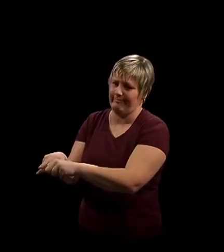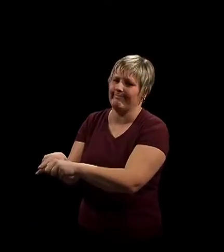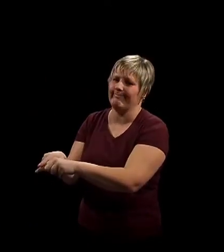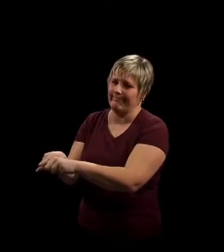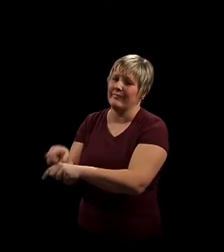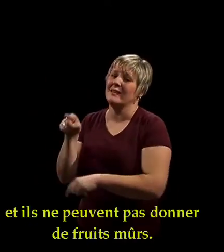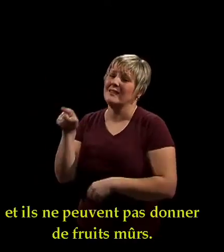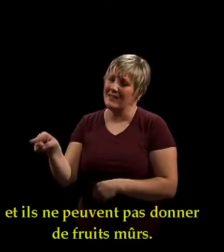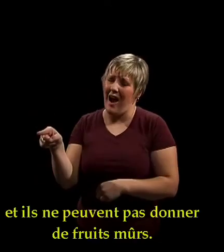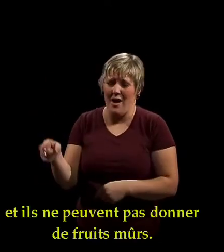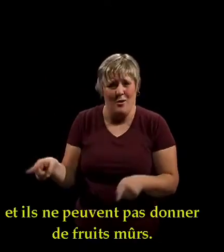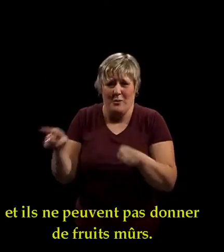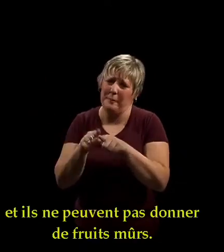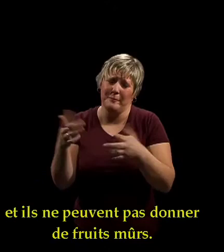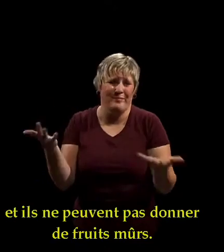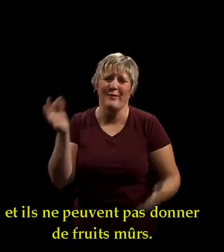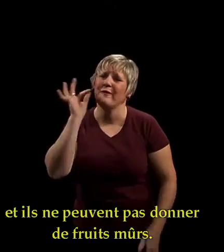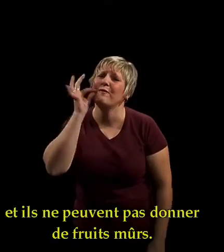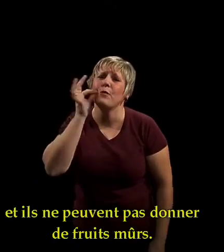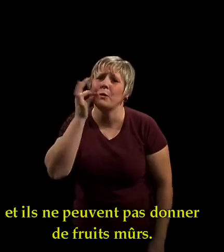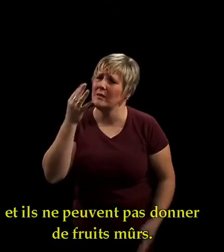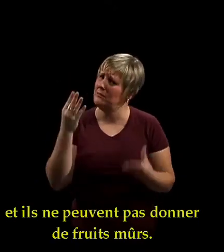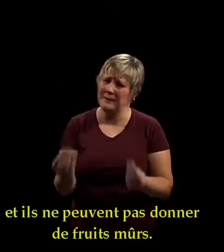Et ils ne peuvent pas donner de fruits mûrs.